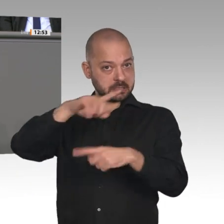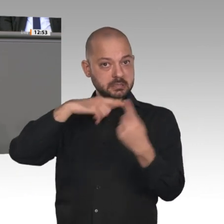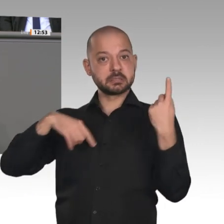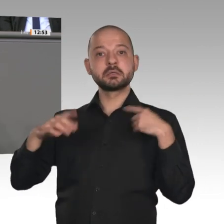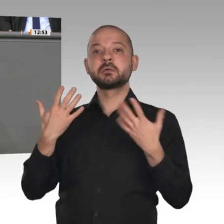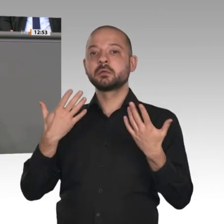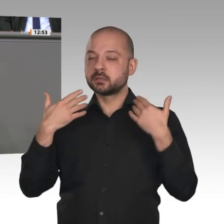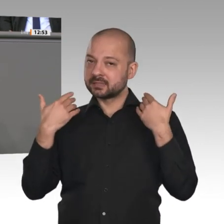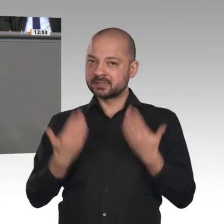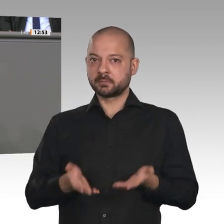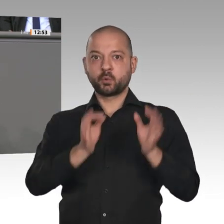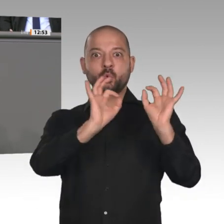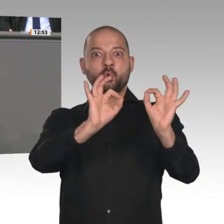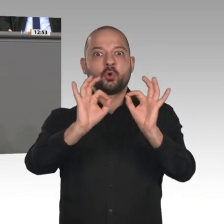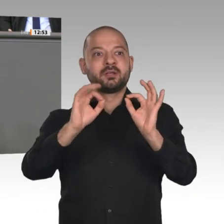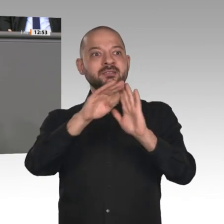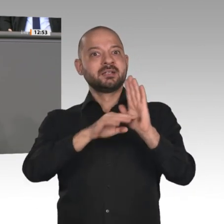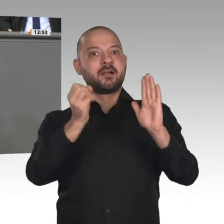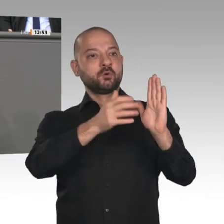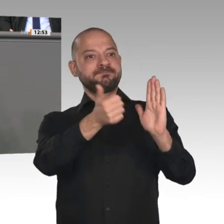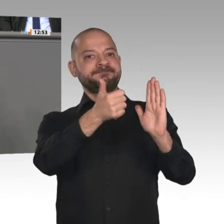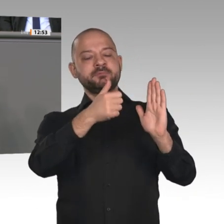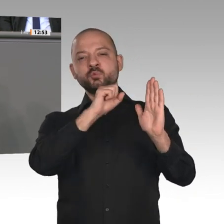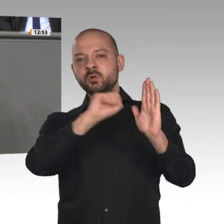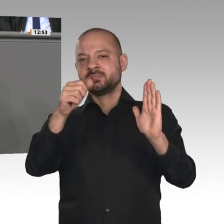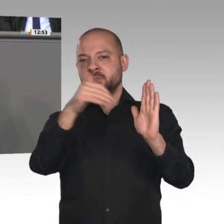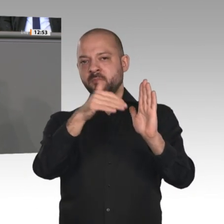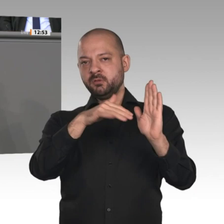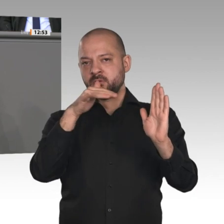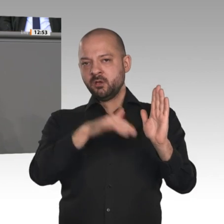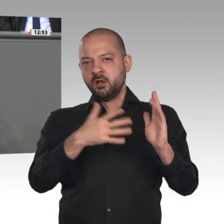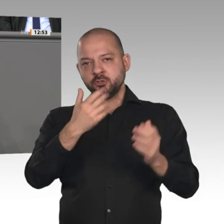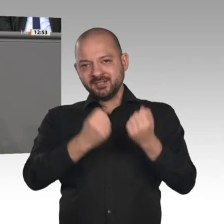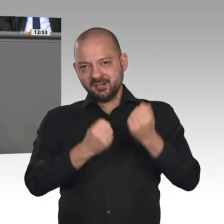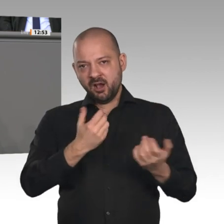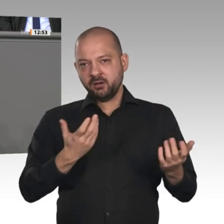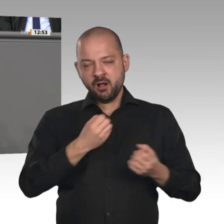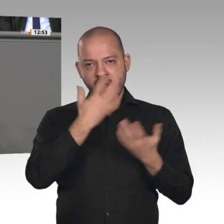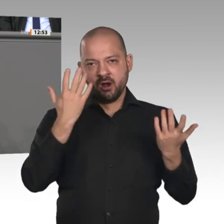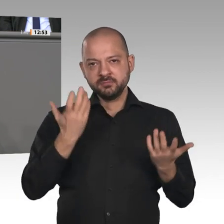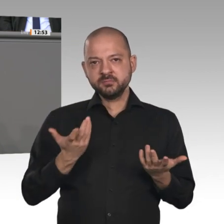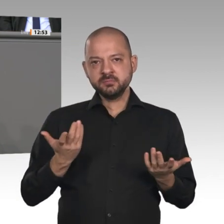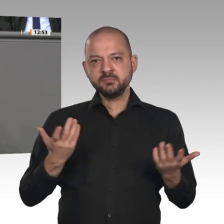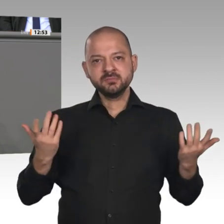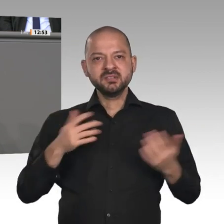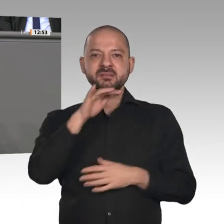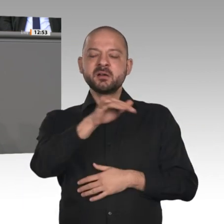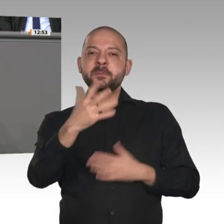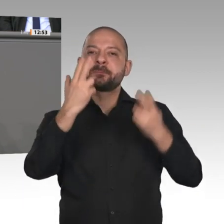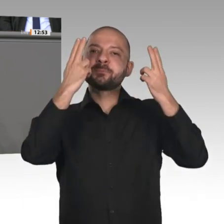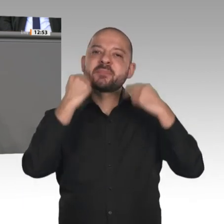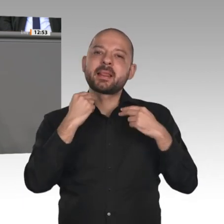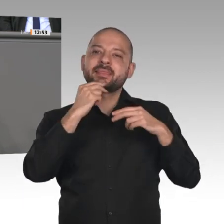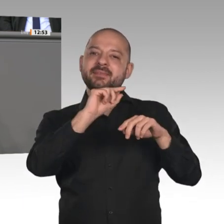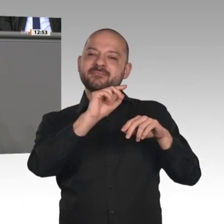dort blinde Flecken? Und gibt es auch, wie auch die Anhörung zeigte, Personengruppen, die nicht umfassend erfasst sind, was es noch dringlicher macht,